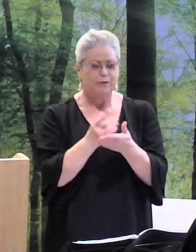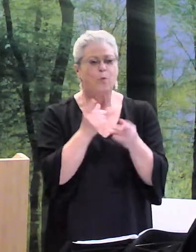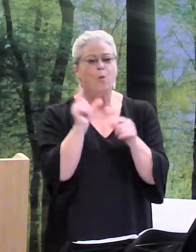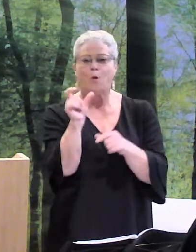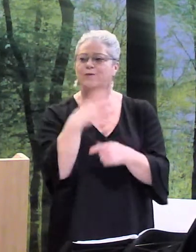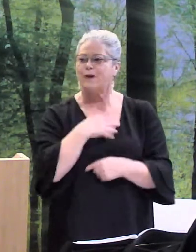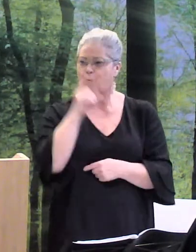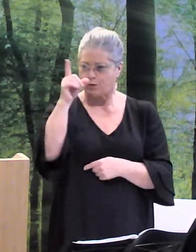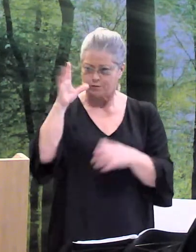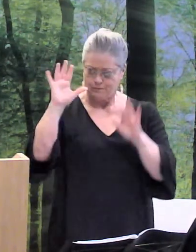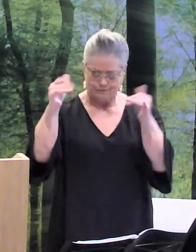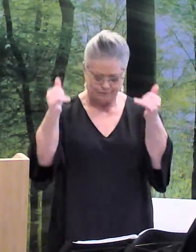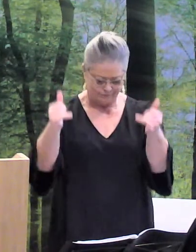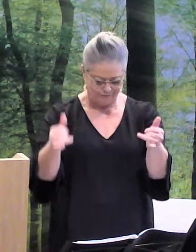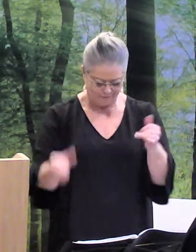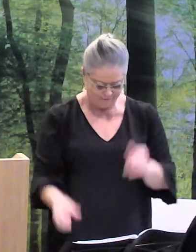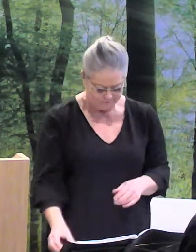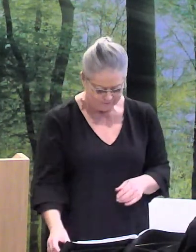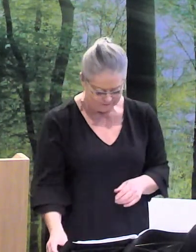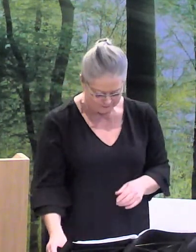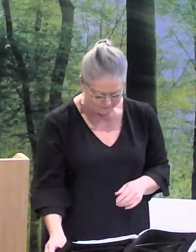God.